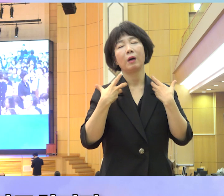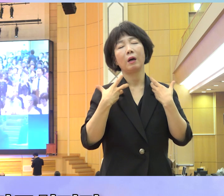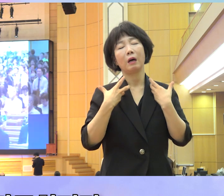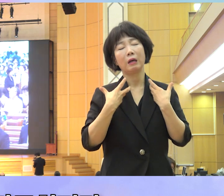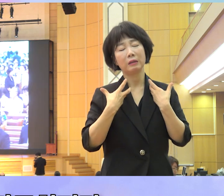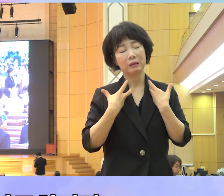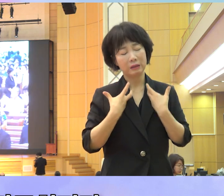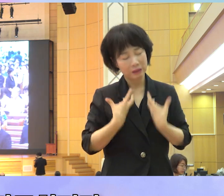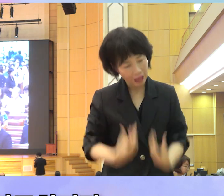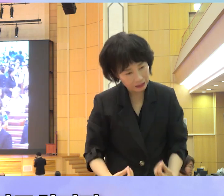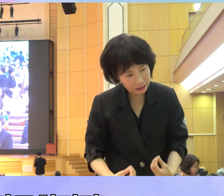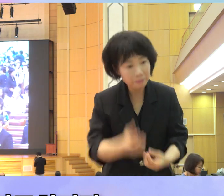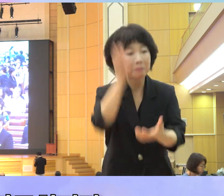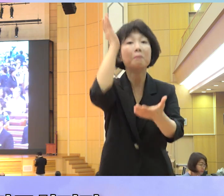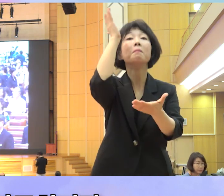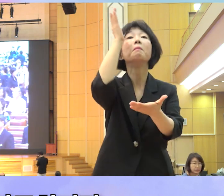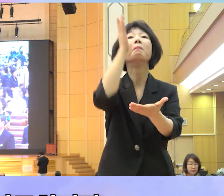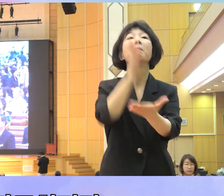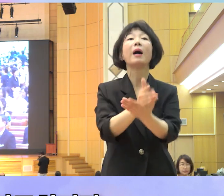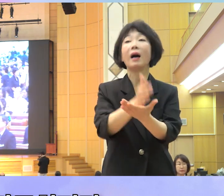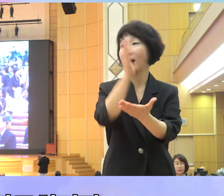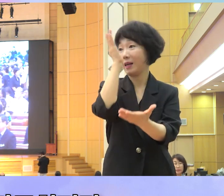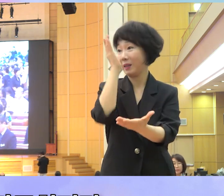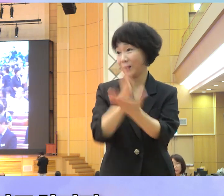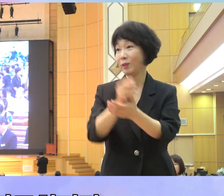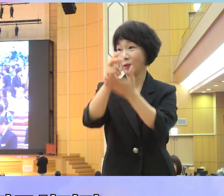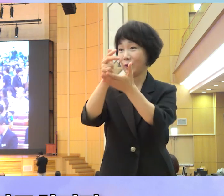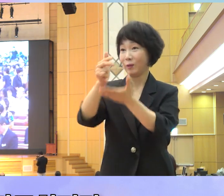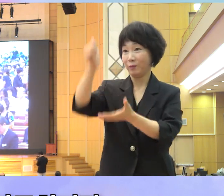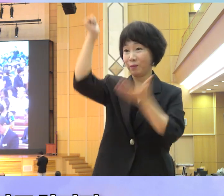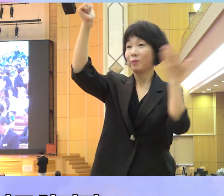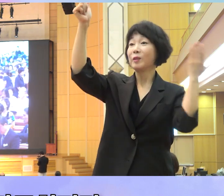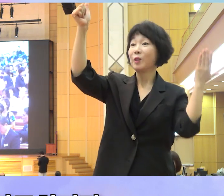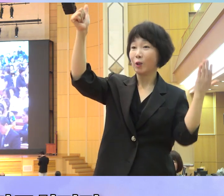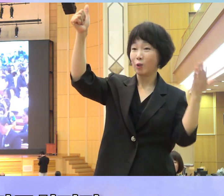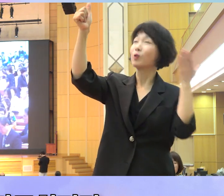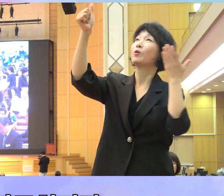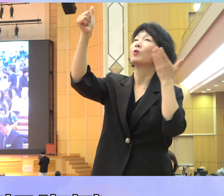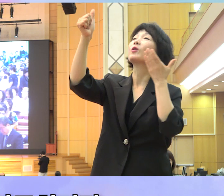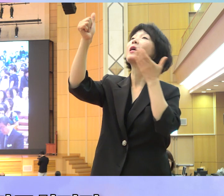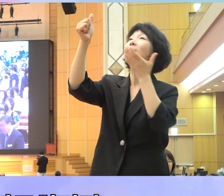기도하고 낙심하지, 주께서 참